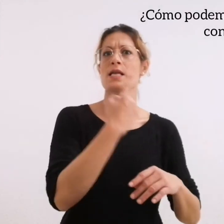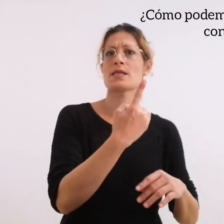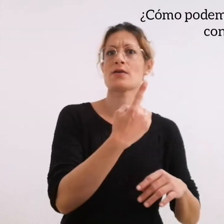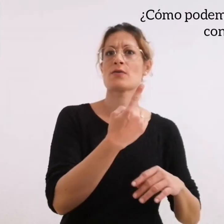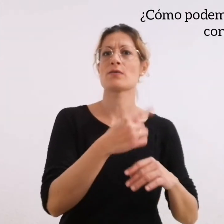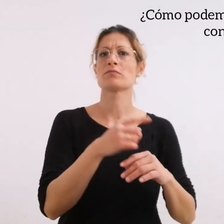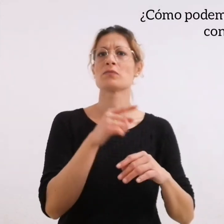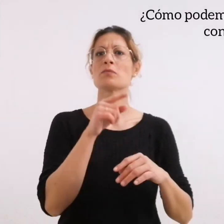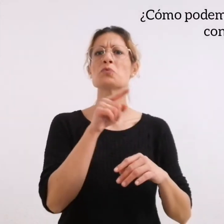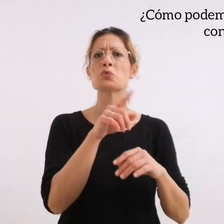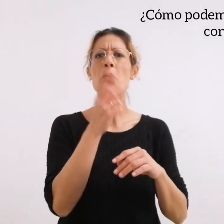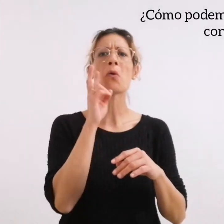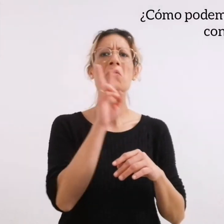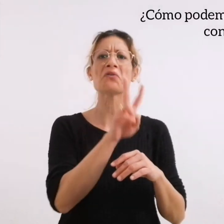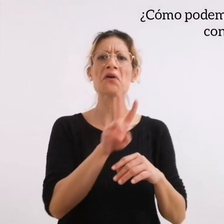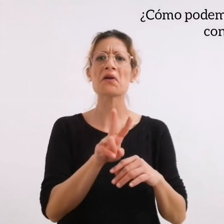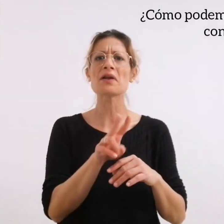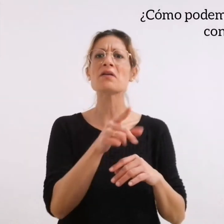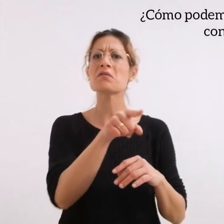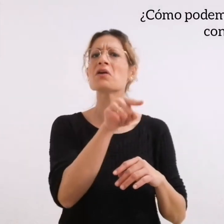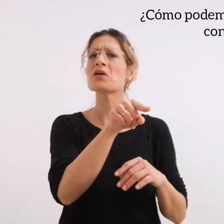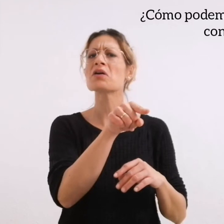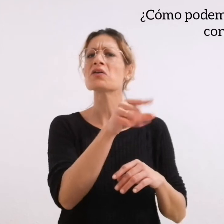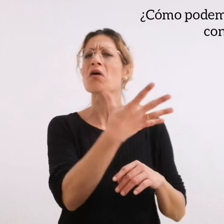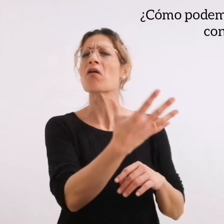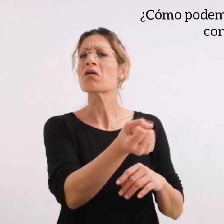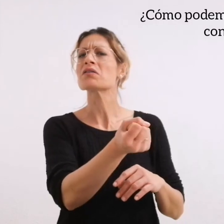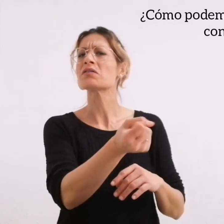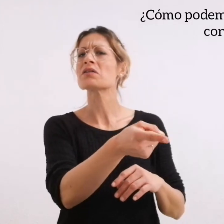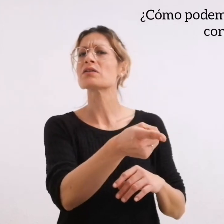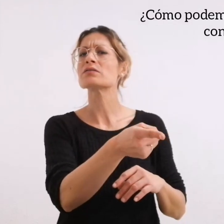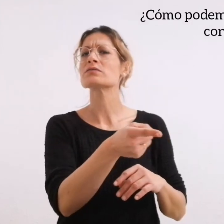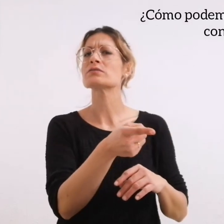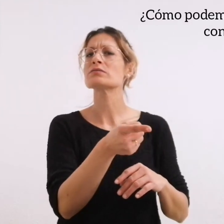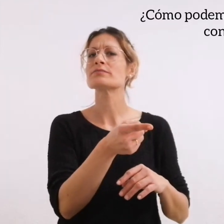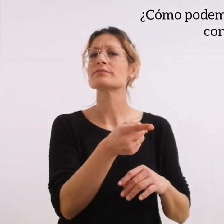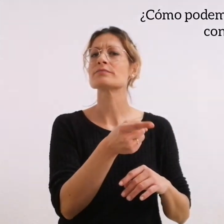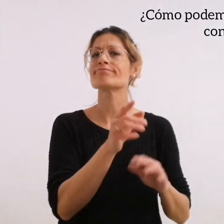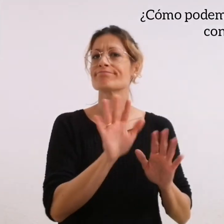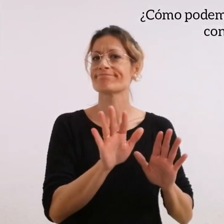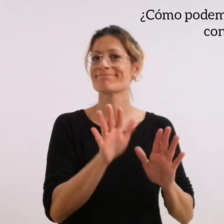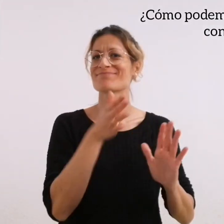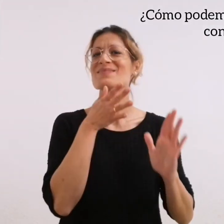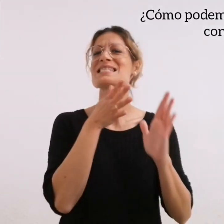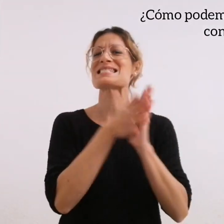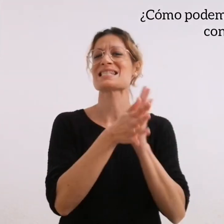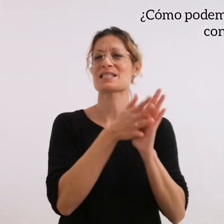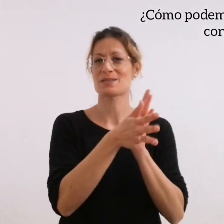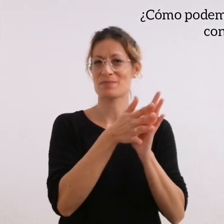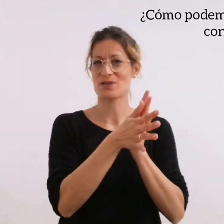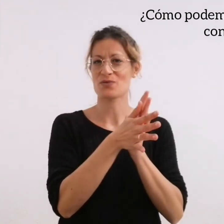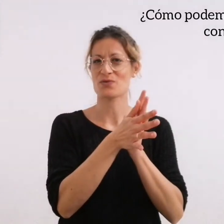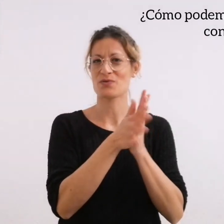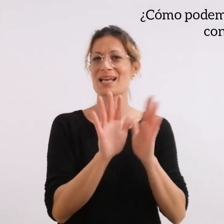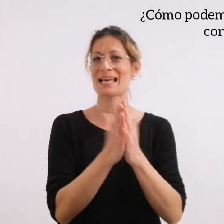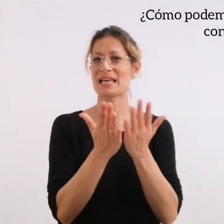lees? No, si nadie me lo explica. Y lo invitó a subir. Y allí subió y le explicó que el protagonista de Isaías 53 es